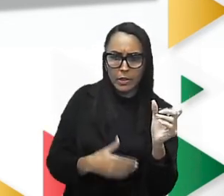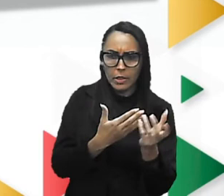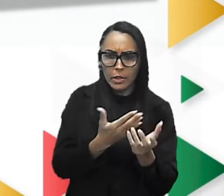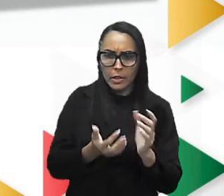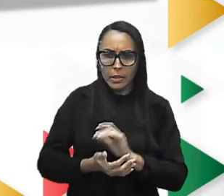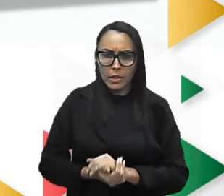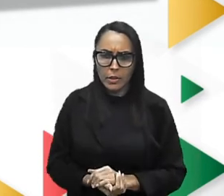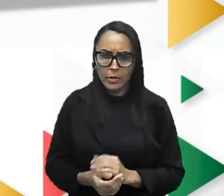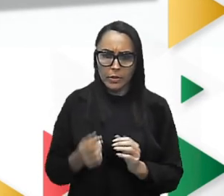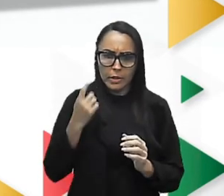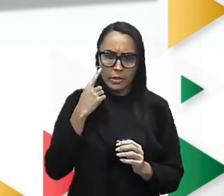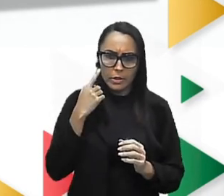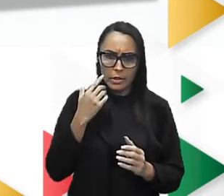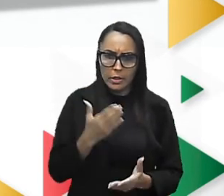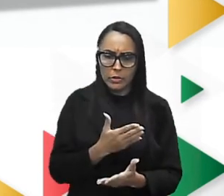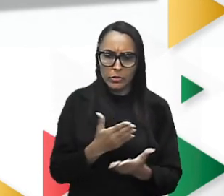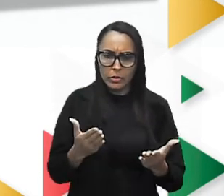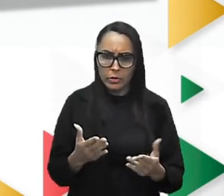Nesse caso, chamam-se